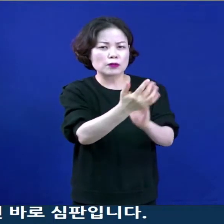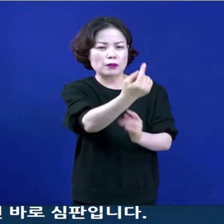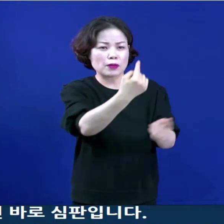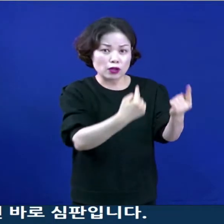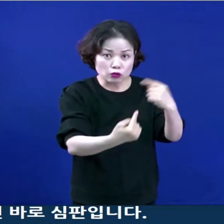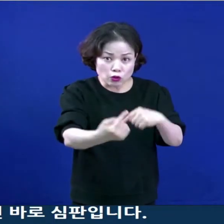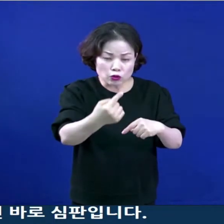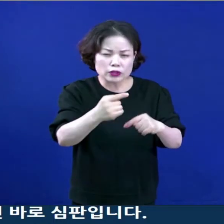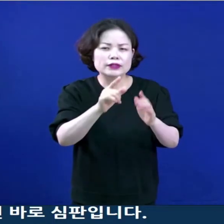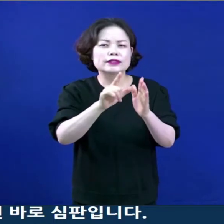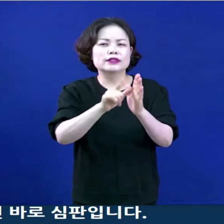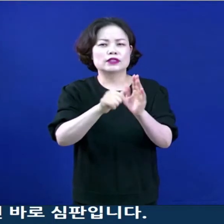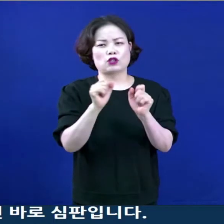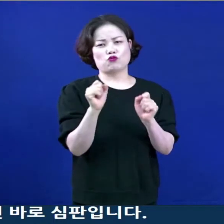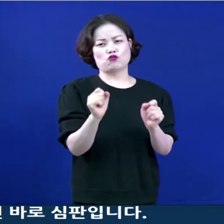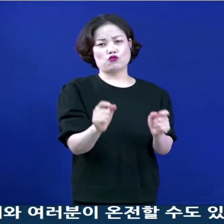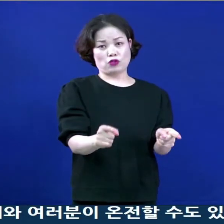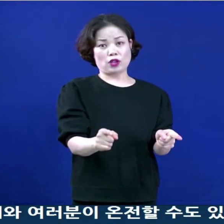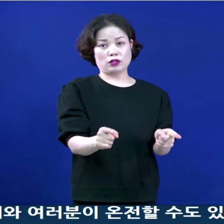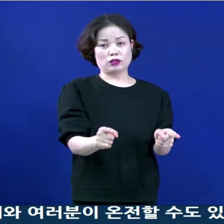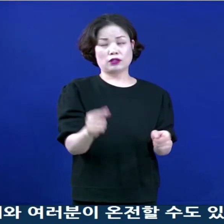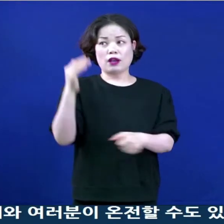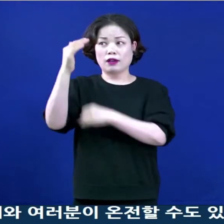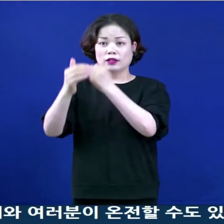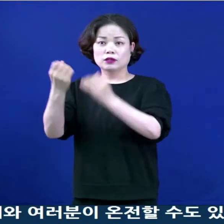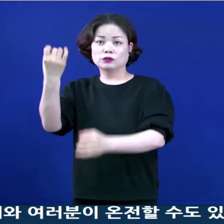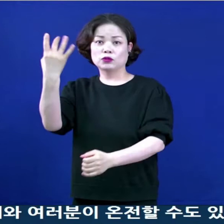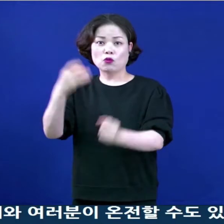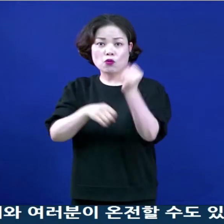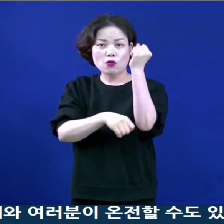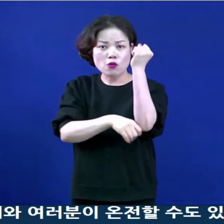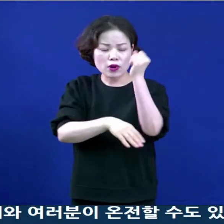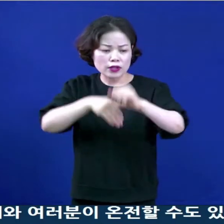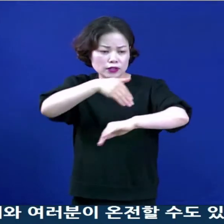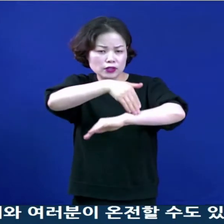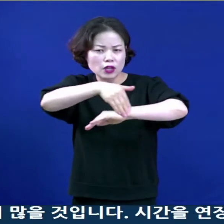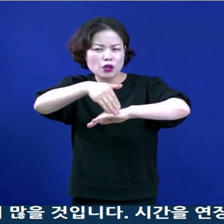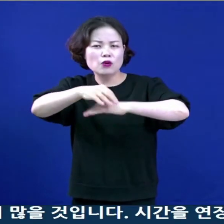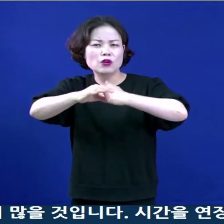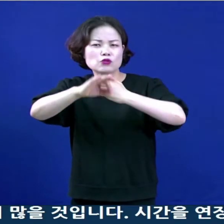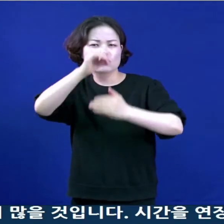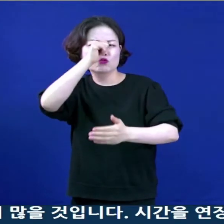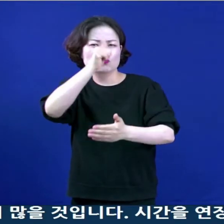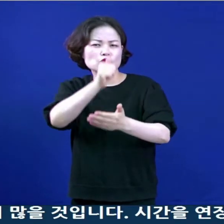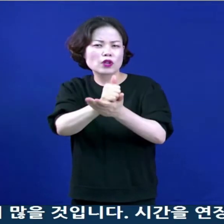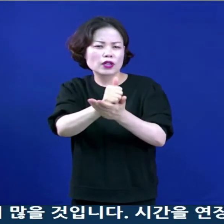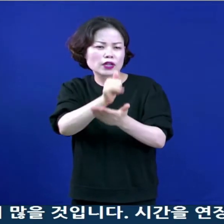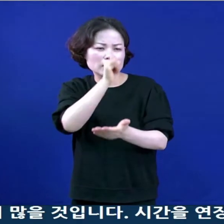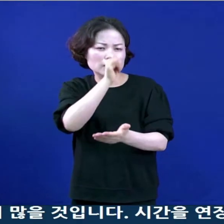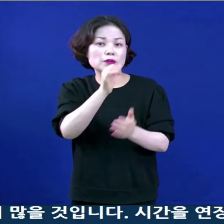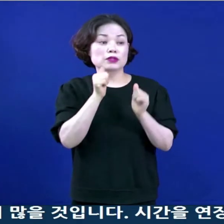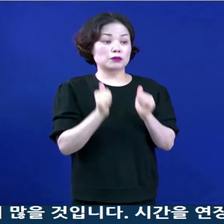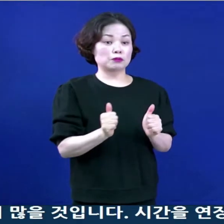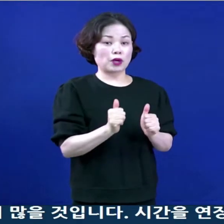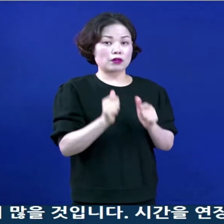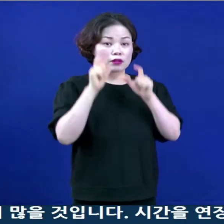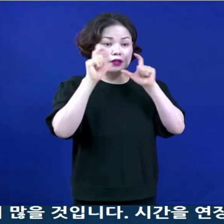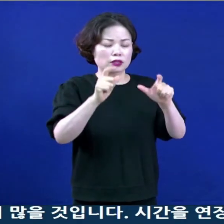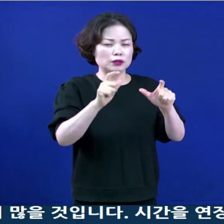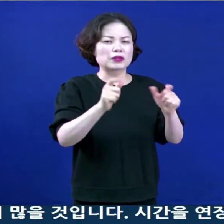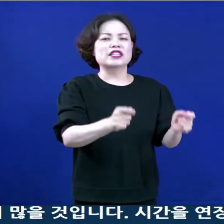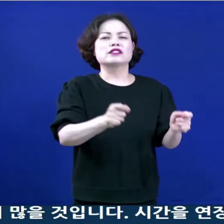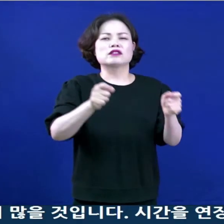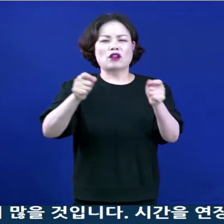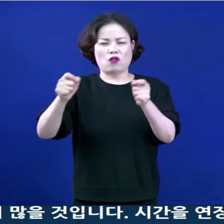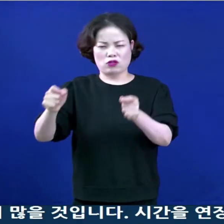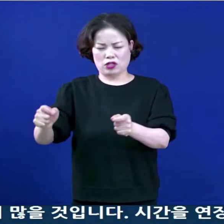있는 시간을 주신 것이죠. 하나님의 원래 계획대로라면 죄가 있으면 심판하는 건데 연기해